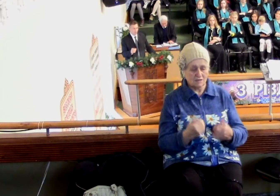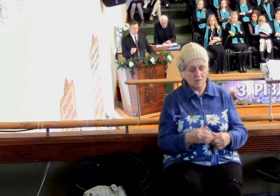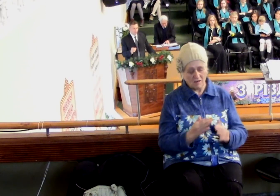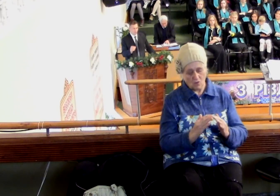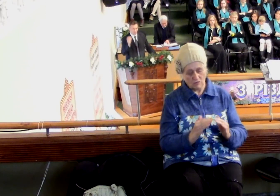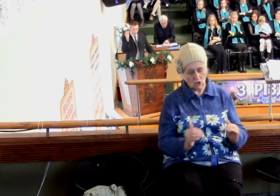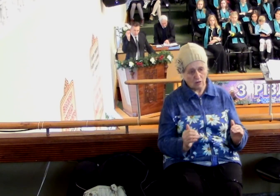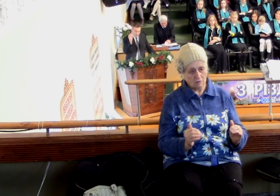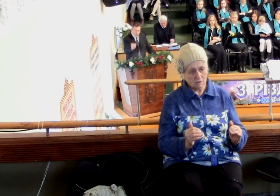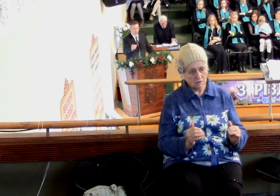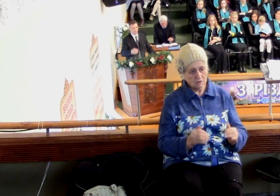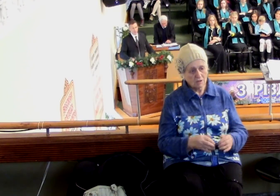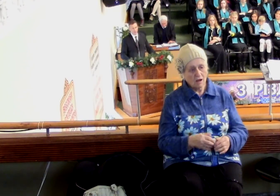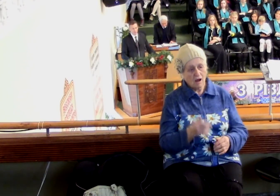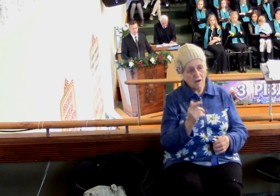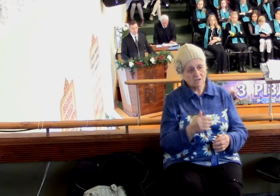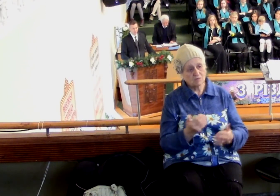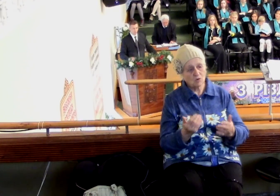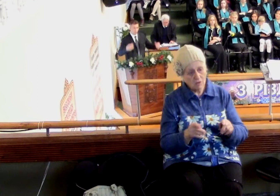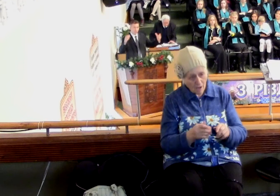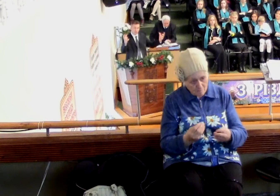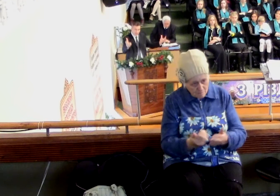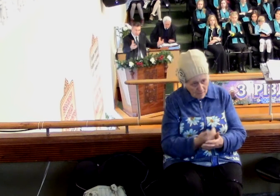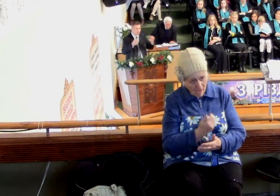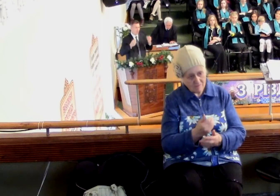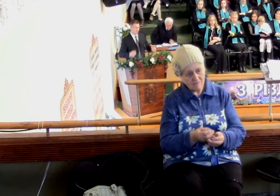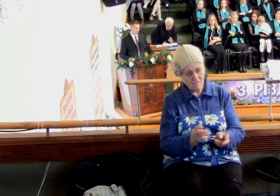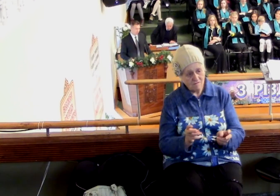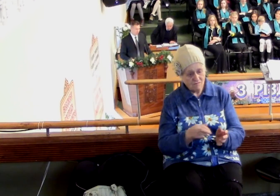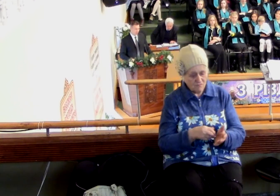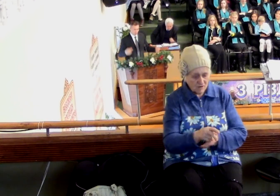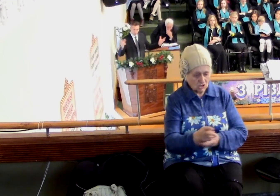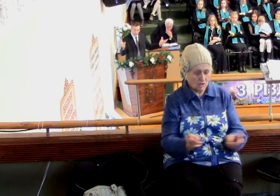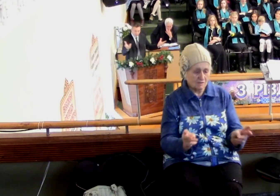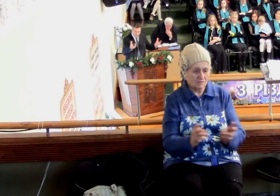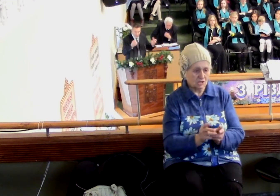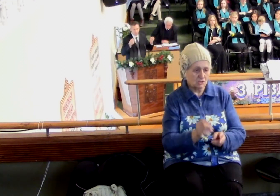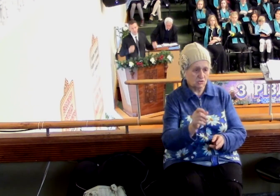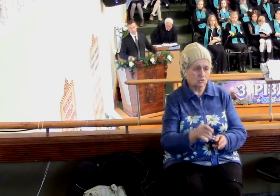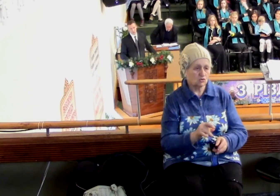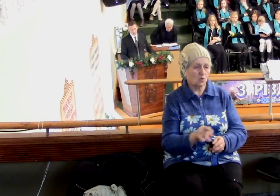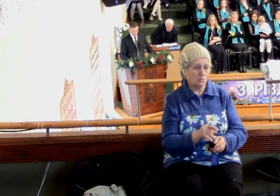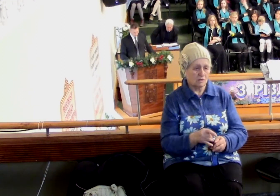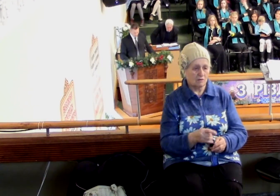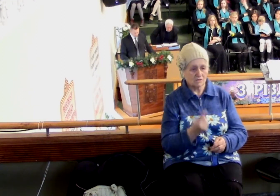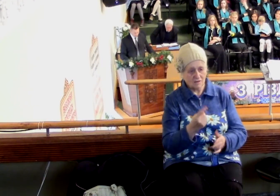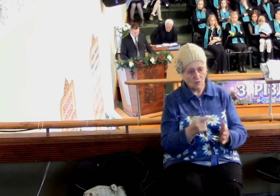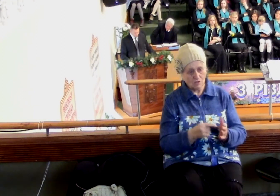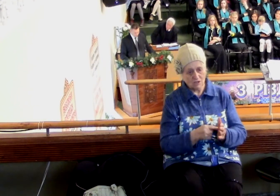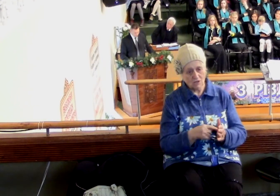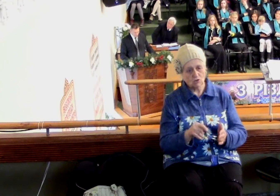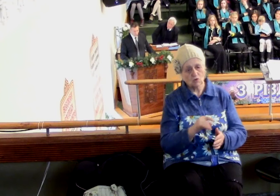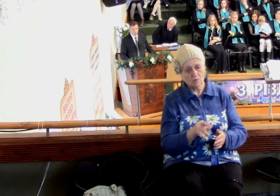ковчег. Господь вышел навстречу человеку, чтобы спасти человека, чтобы спасти